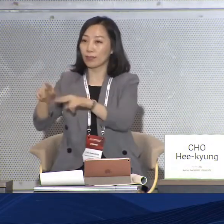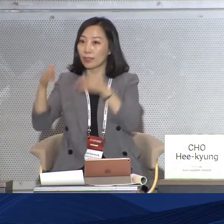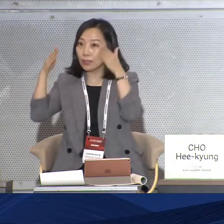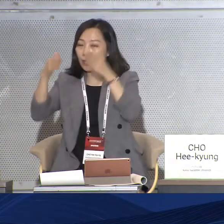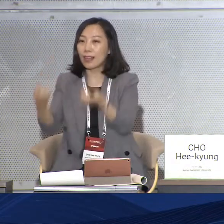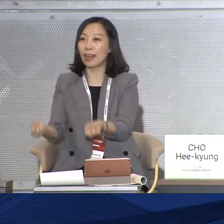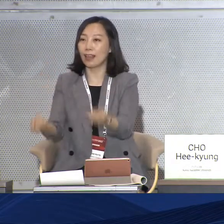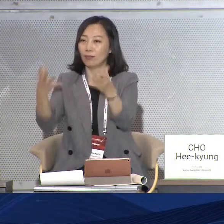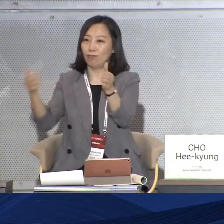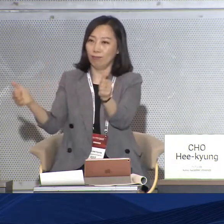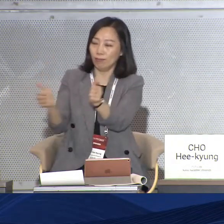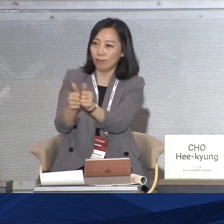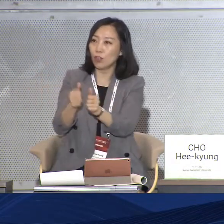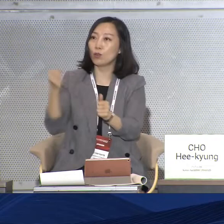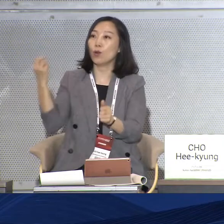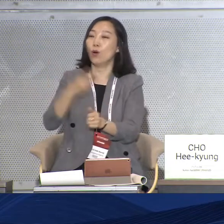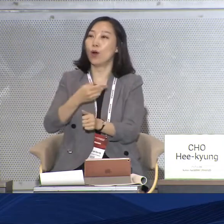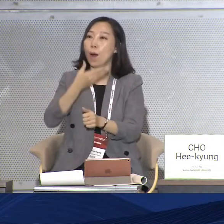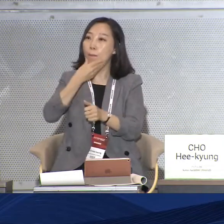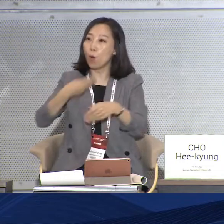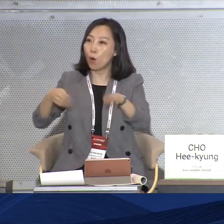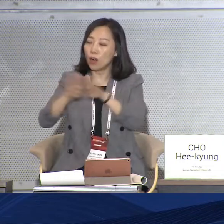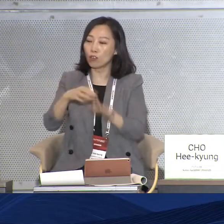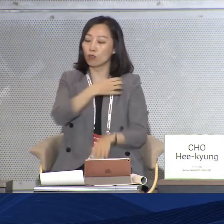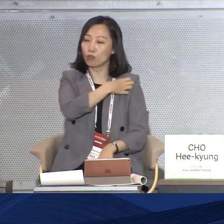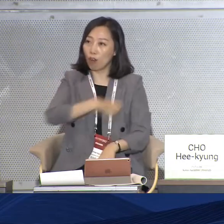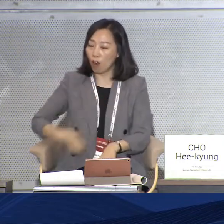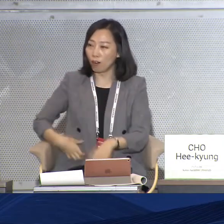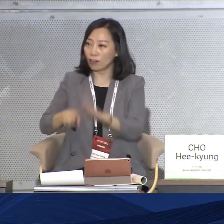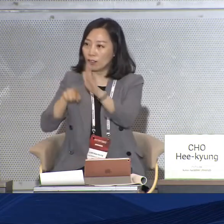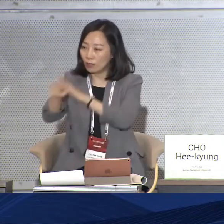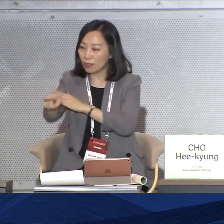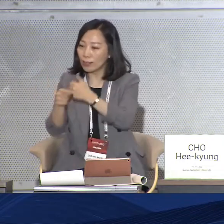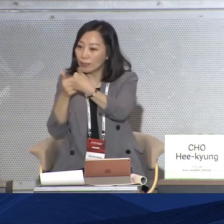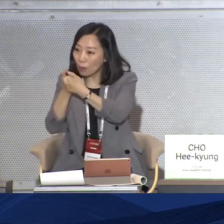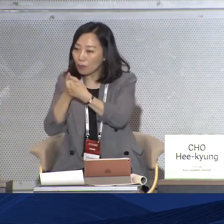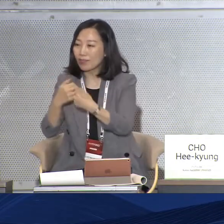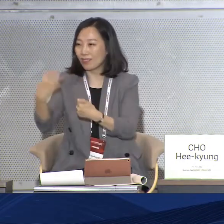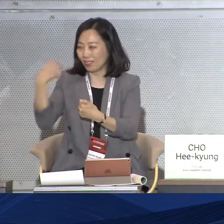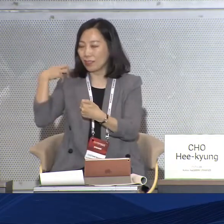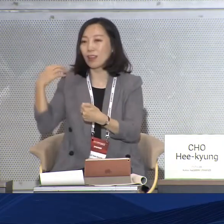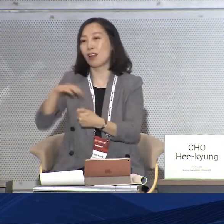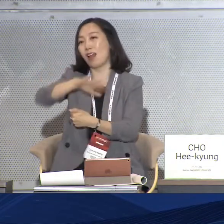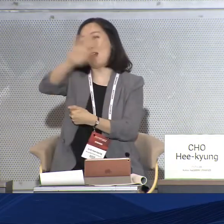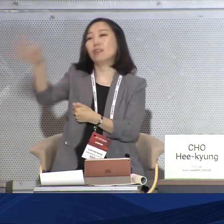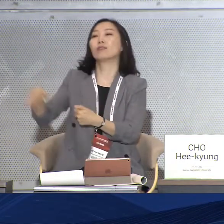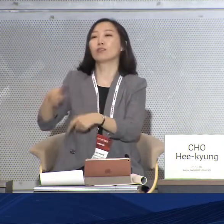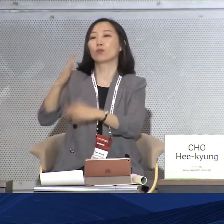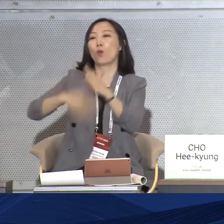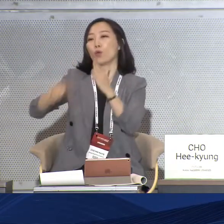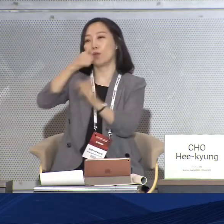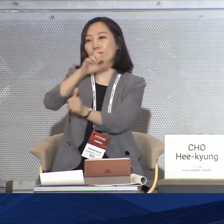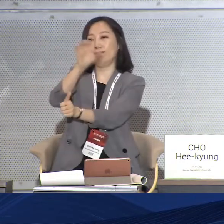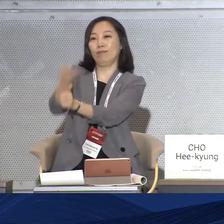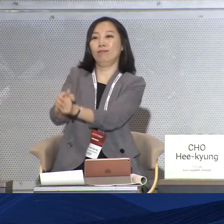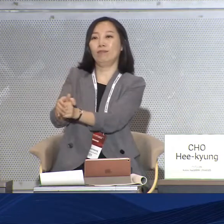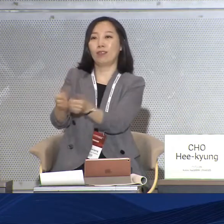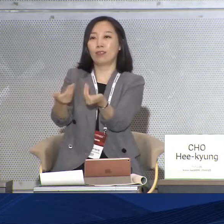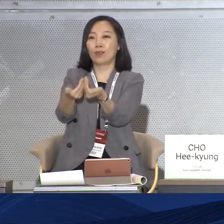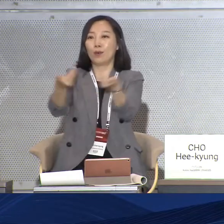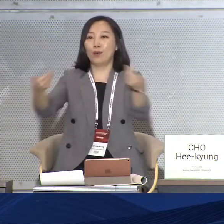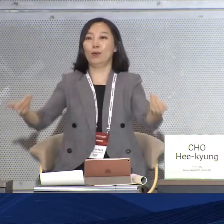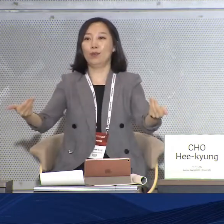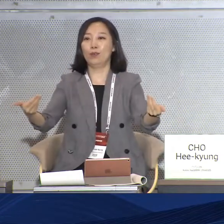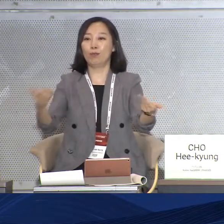역할을 구분해서 공적 수어통역사의 범위를 확대시킬 필요가 있습니다. 구청이라든지 시청 이런